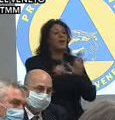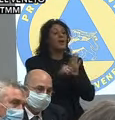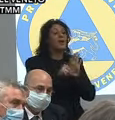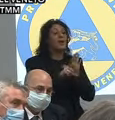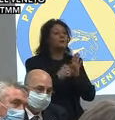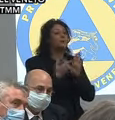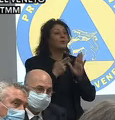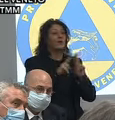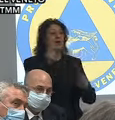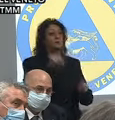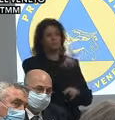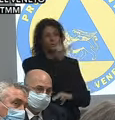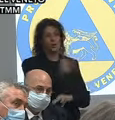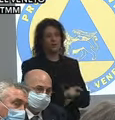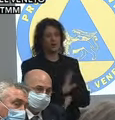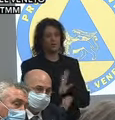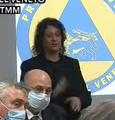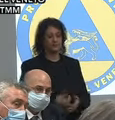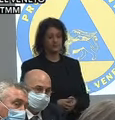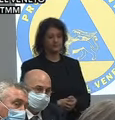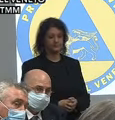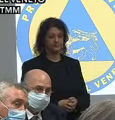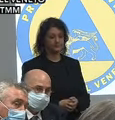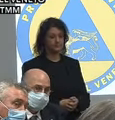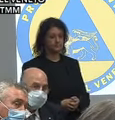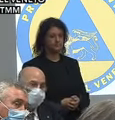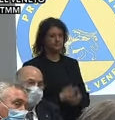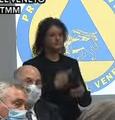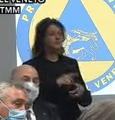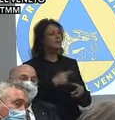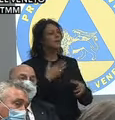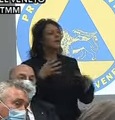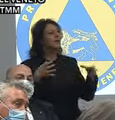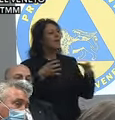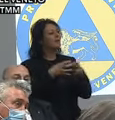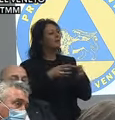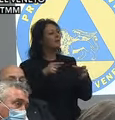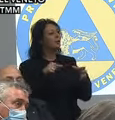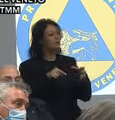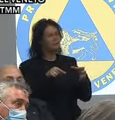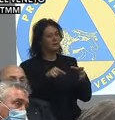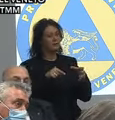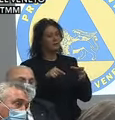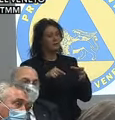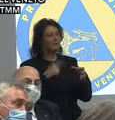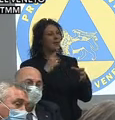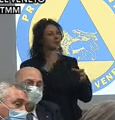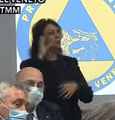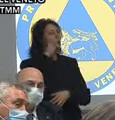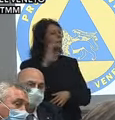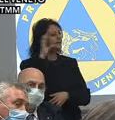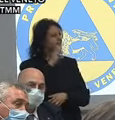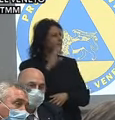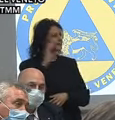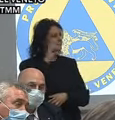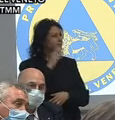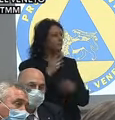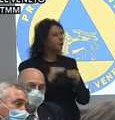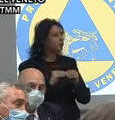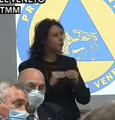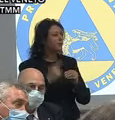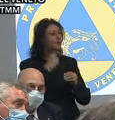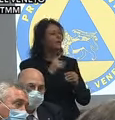legislazione nazionale. Come procedono i lavori con le categorie del settore turistico per l'eventuale apertura Bene.